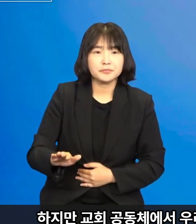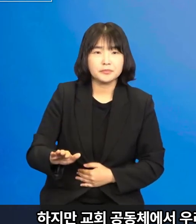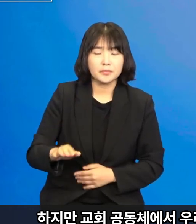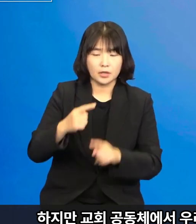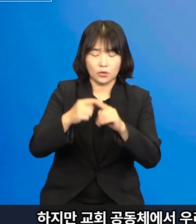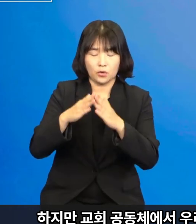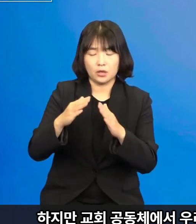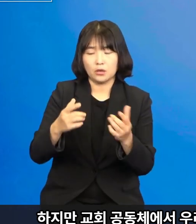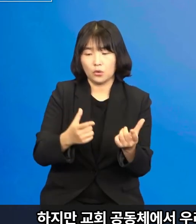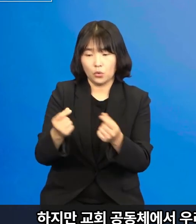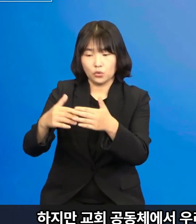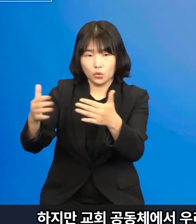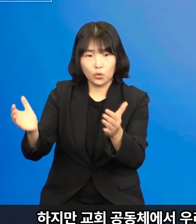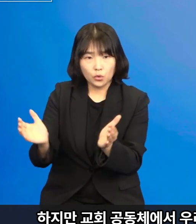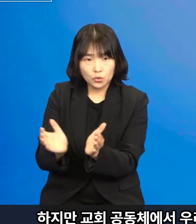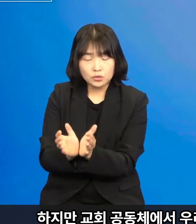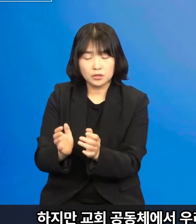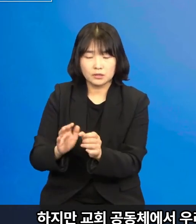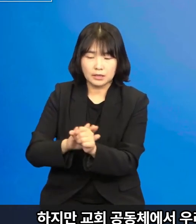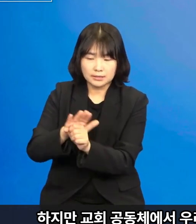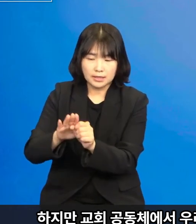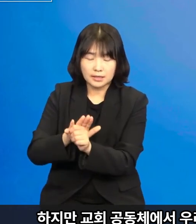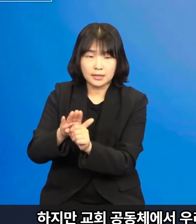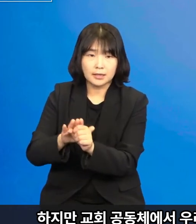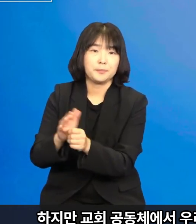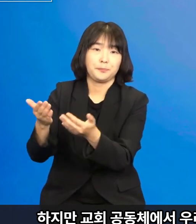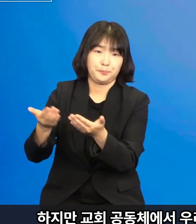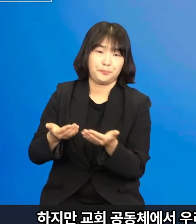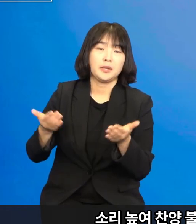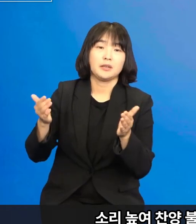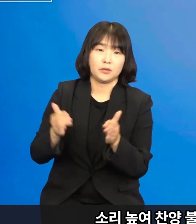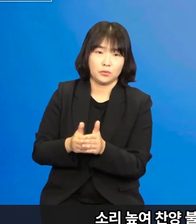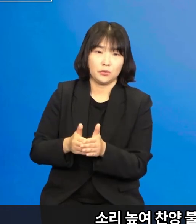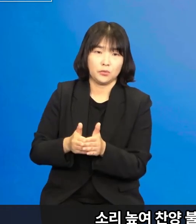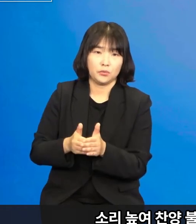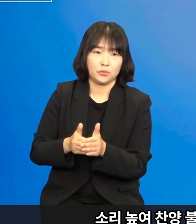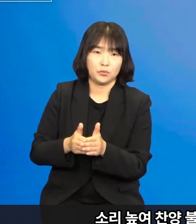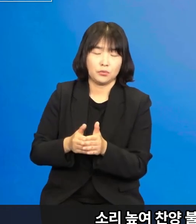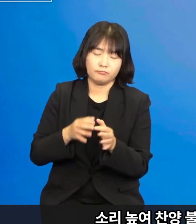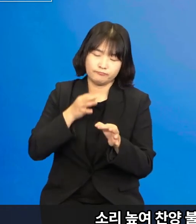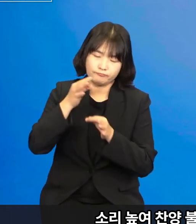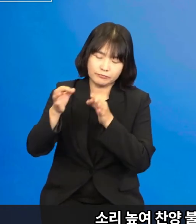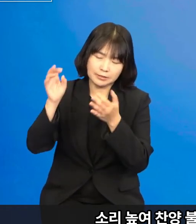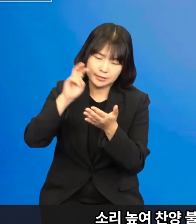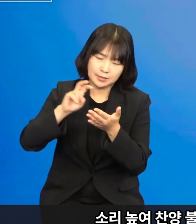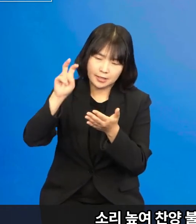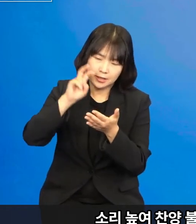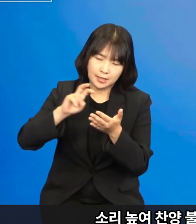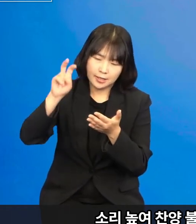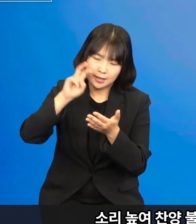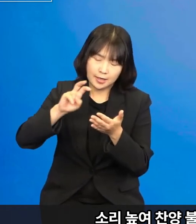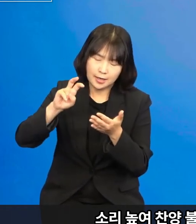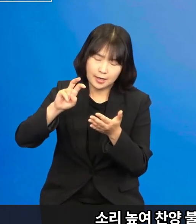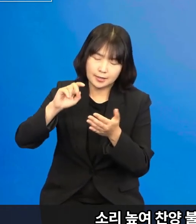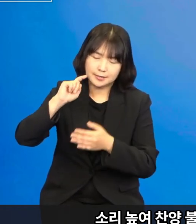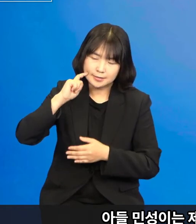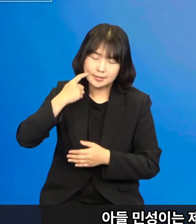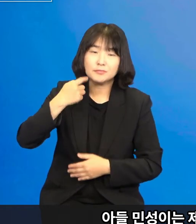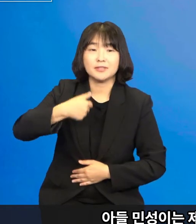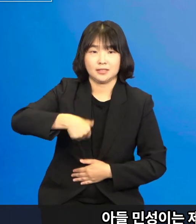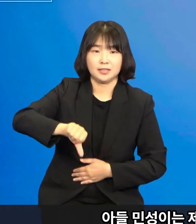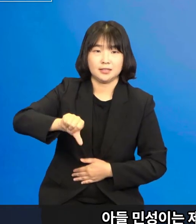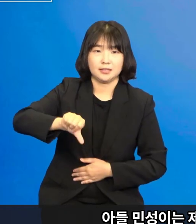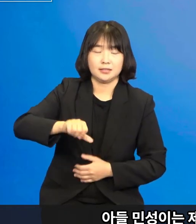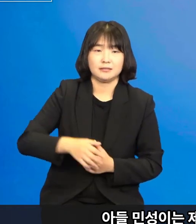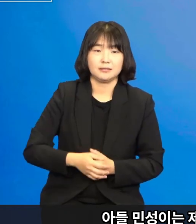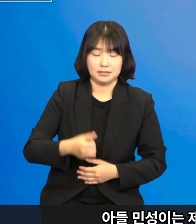교회 공동체에서 우리 아들은 사랑받아 마땅한 자녀였고 소리 높여 찬양 불러도 어여쁜 아이였습니다.